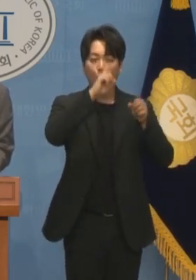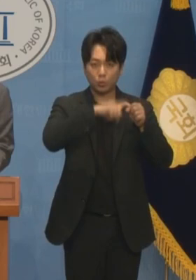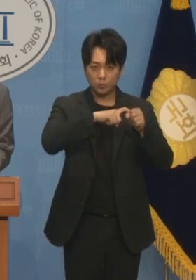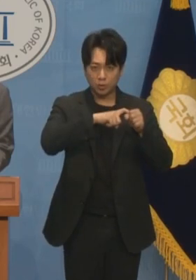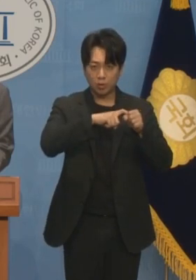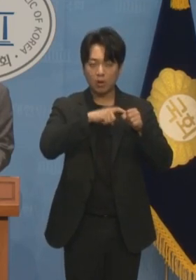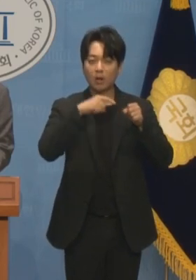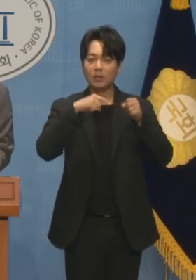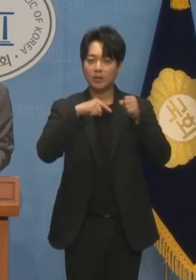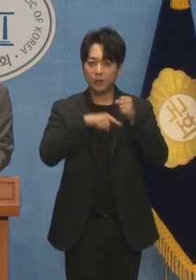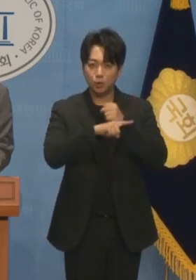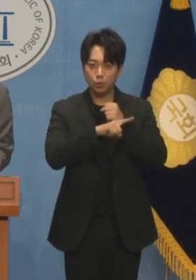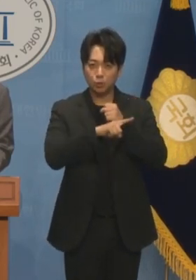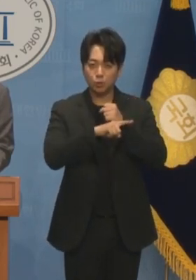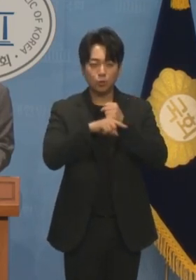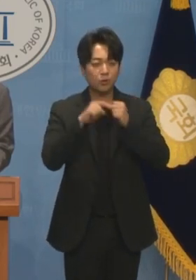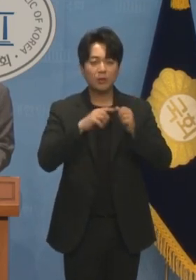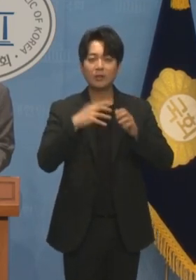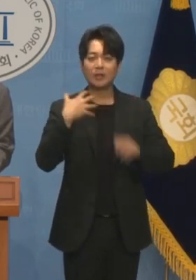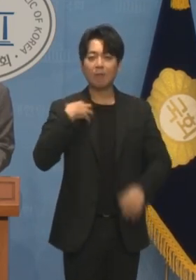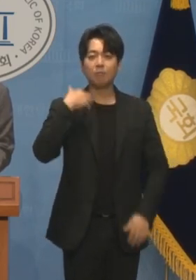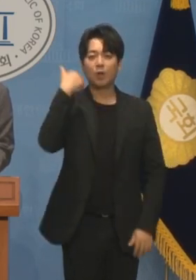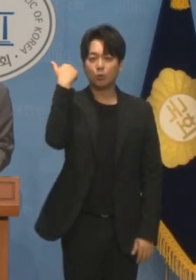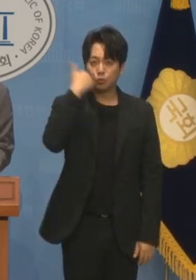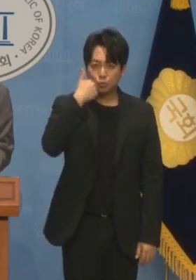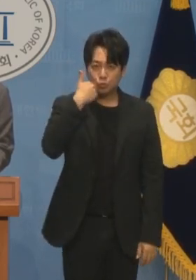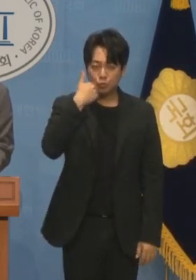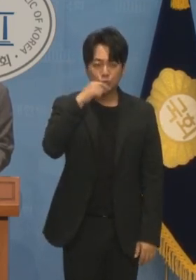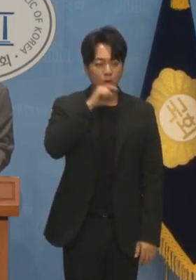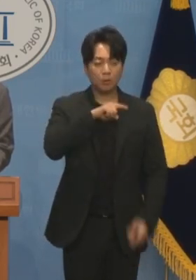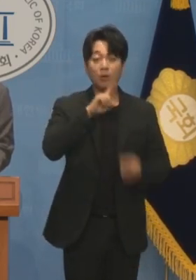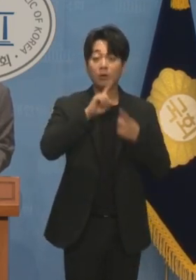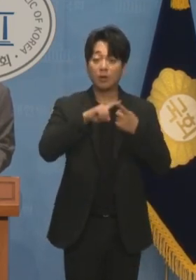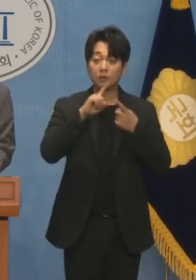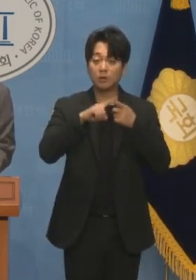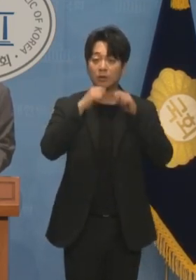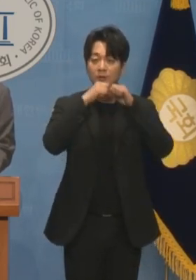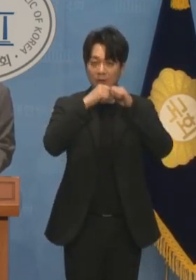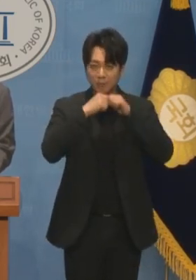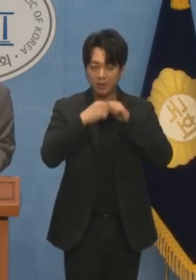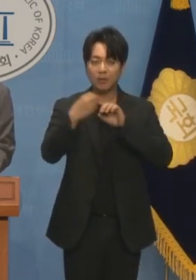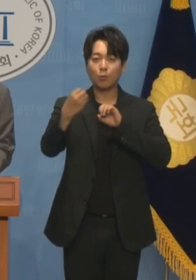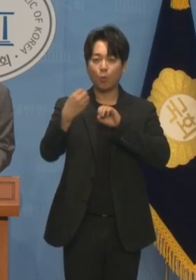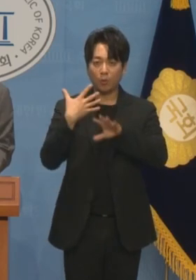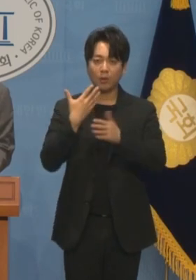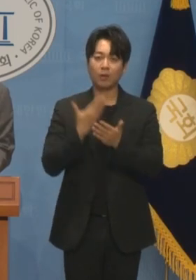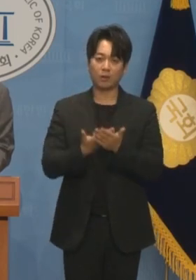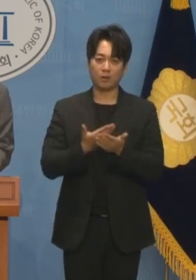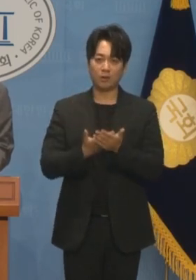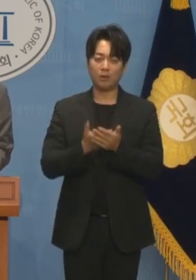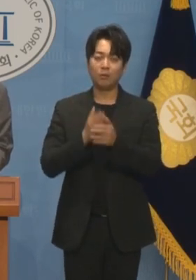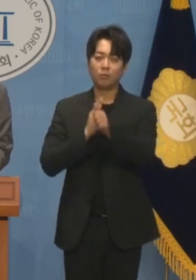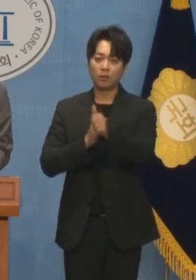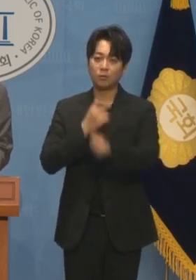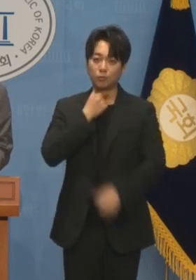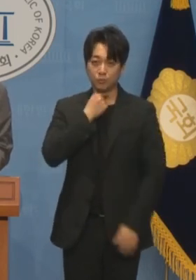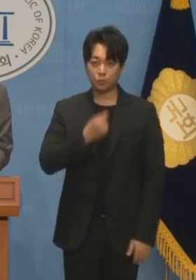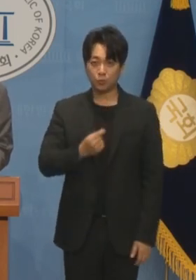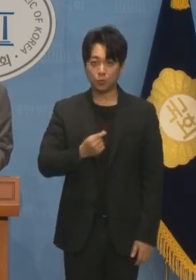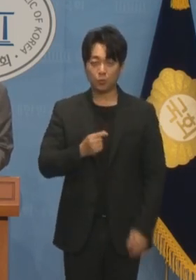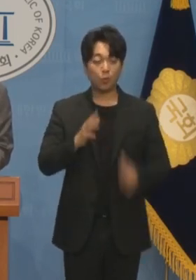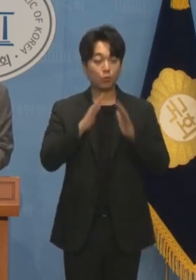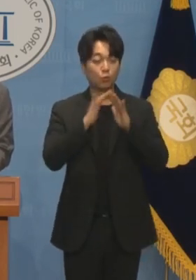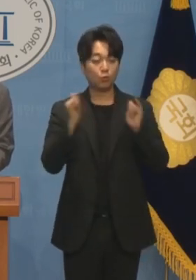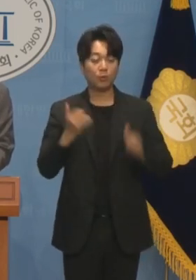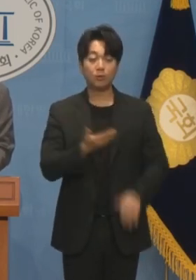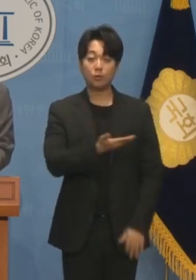설치했으며 그래도 누가 설치했으며 어떻게 사용되고 있는지를 하루빨리 공개해서 우리 국민들이